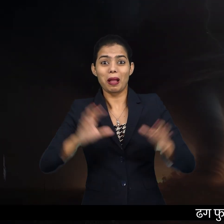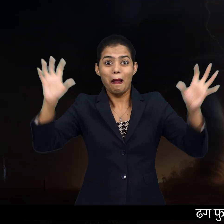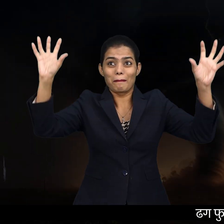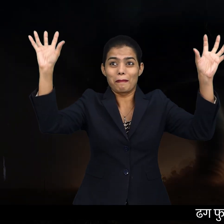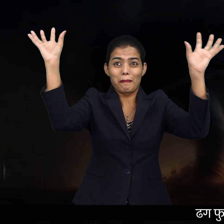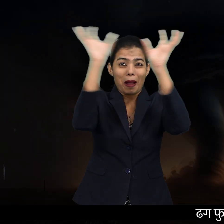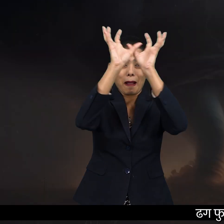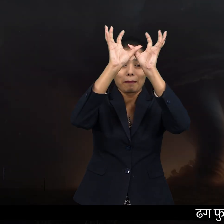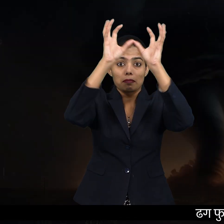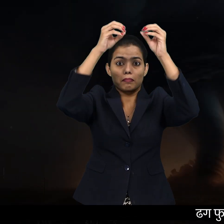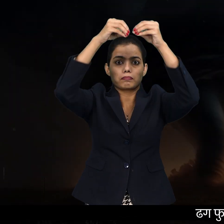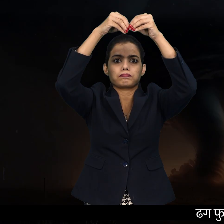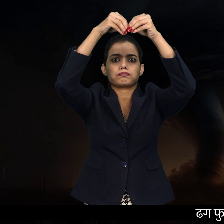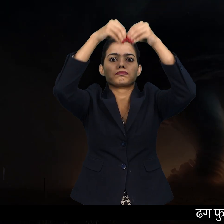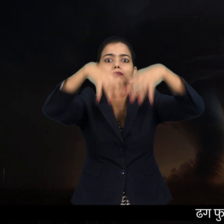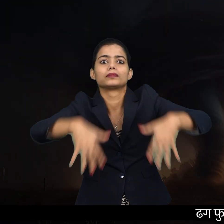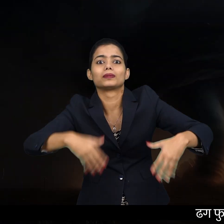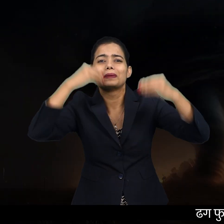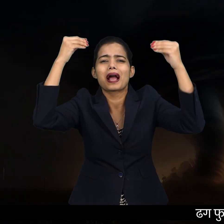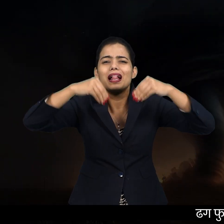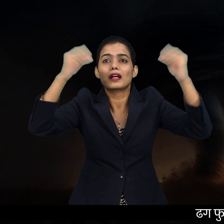दुसरं, ढग फुटणे.